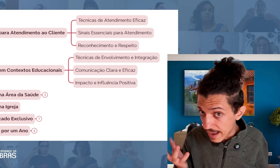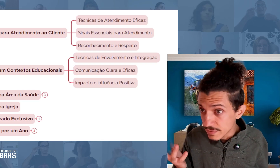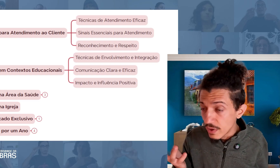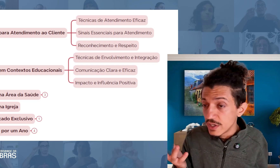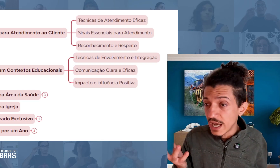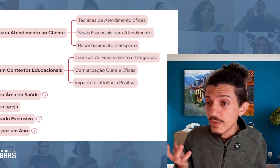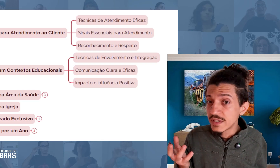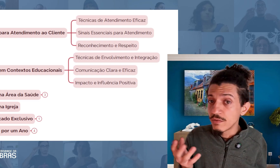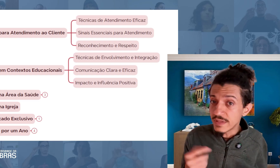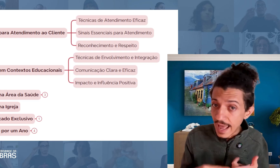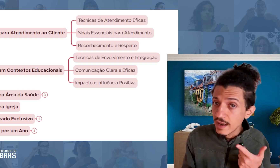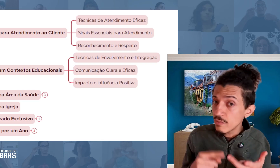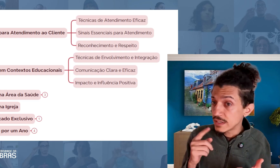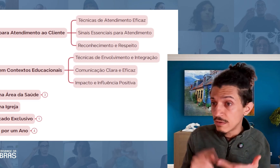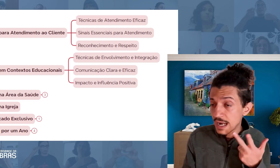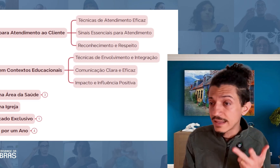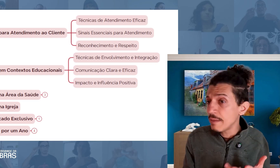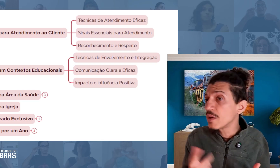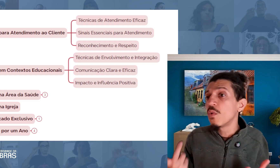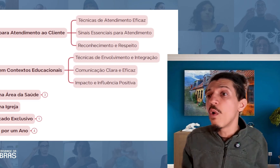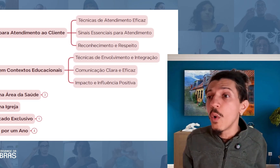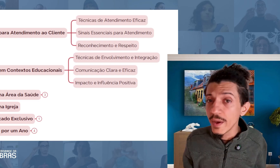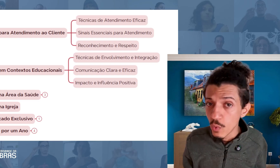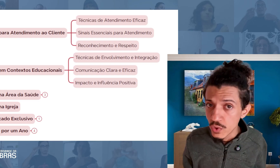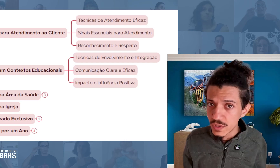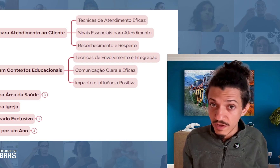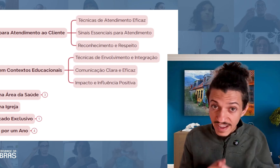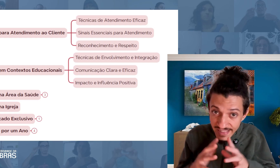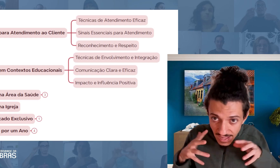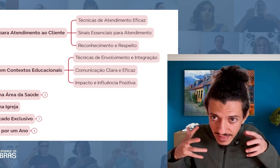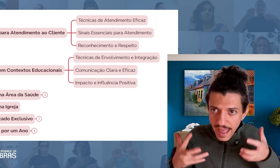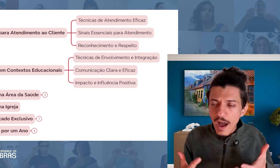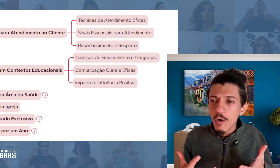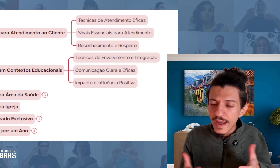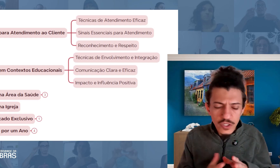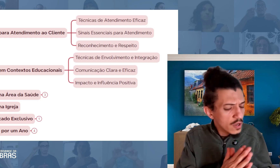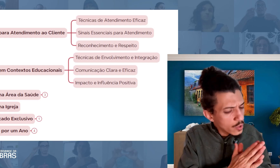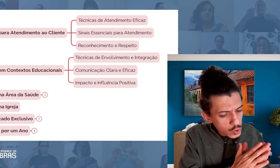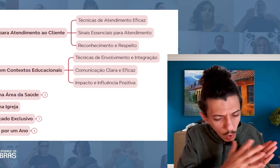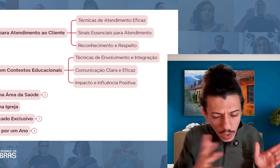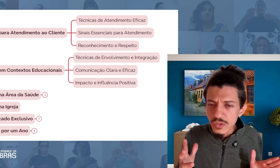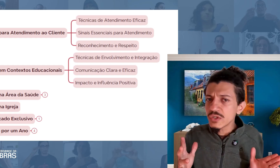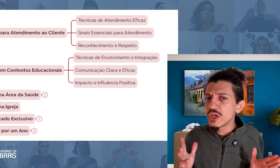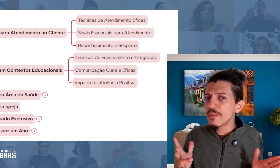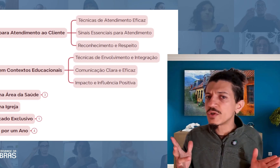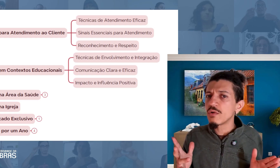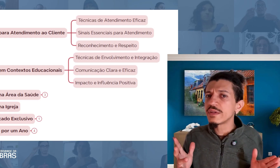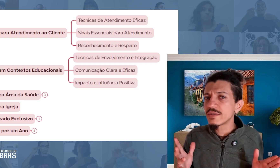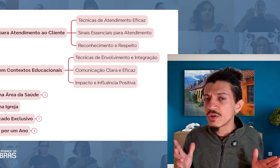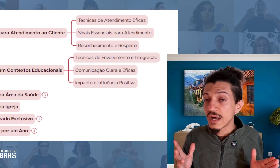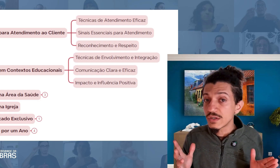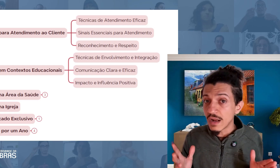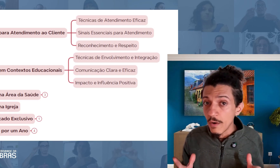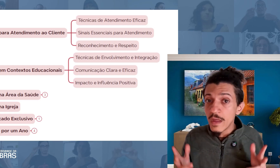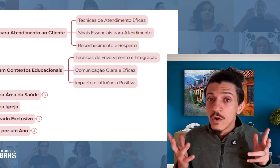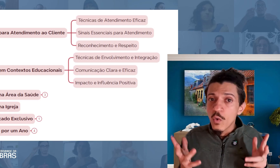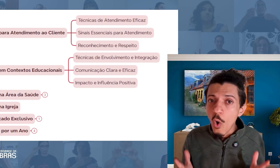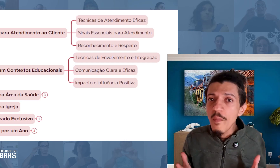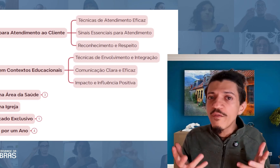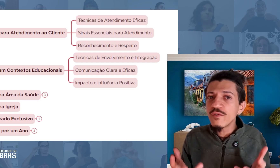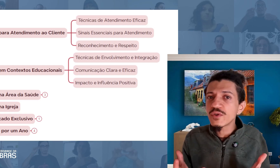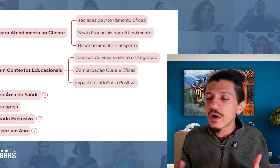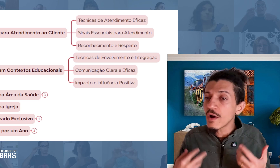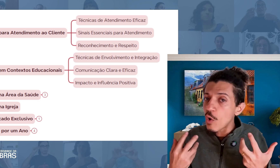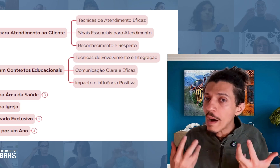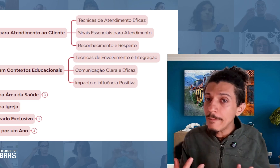até mesmo já no ensino técnico, ensino acadêmico ou em cursos. Você vai entender realmente todos os tipos de contexto educacional,